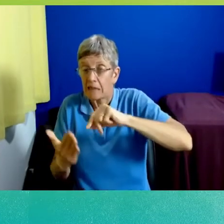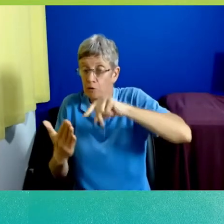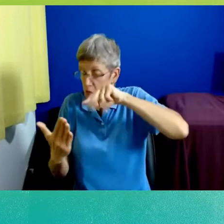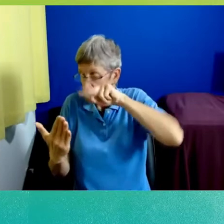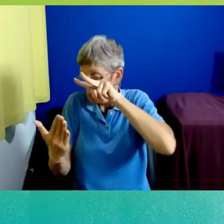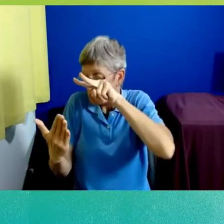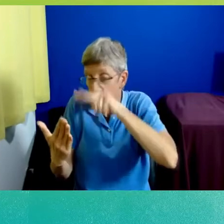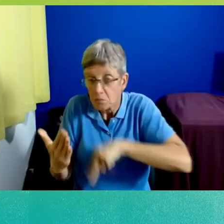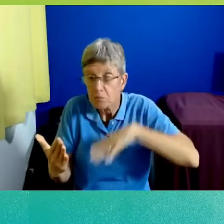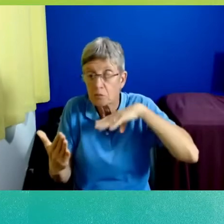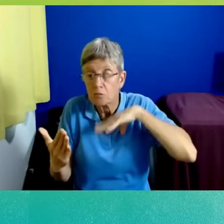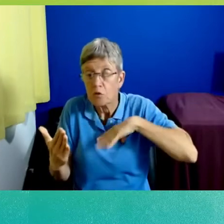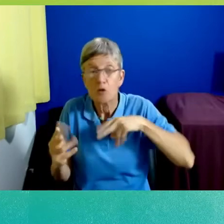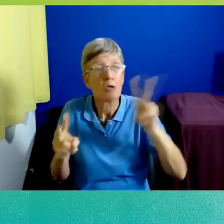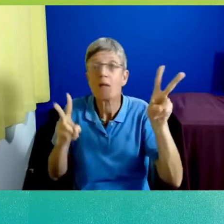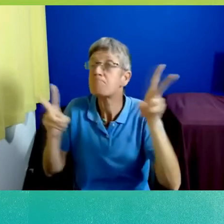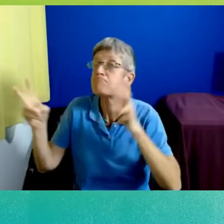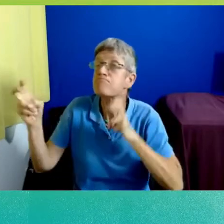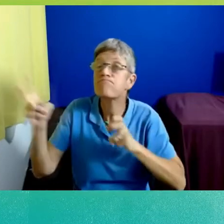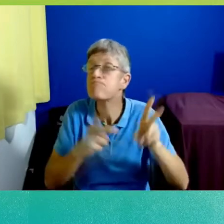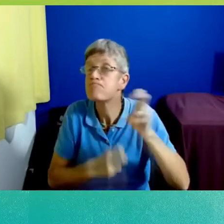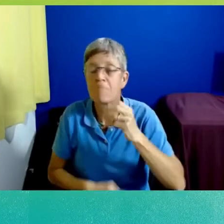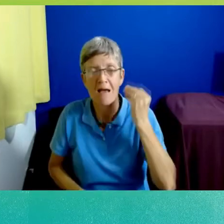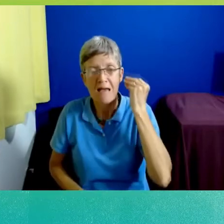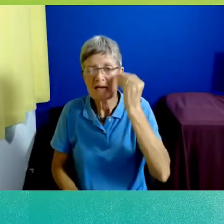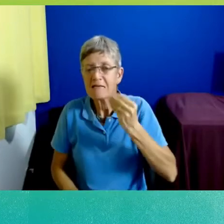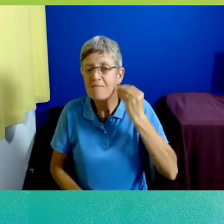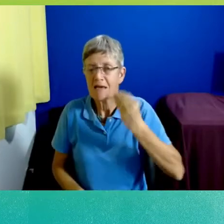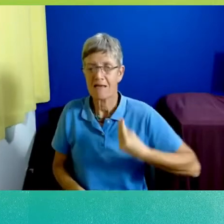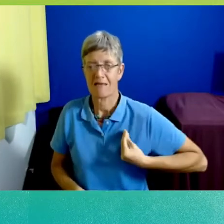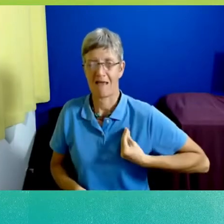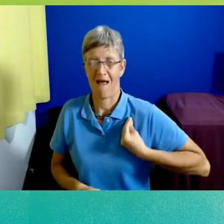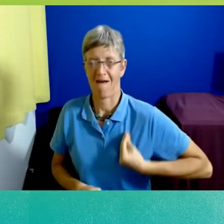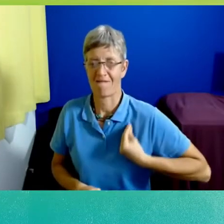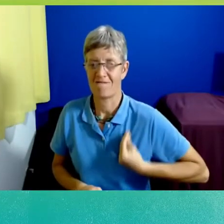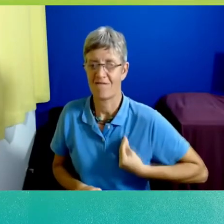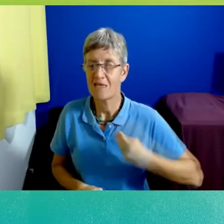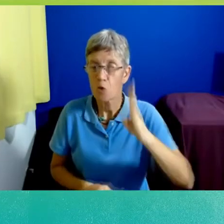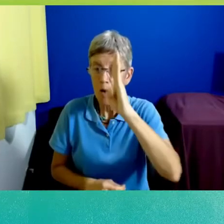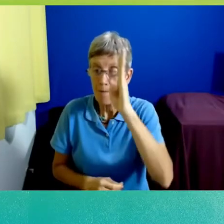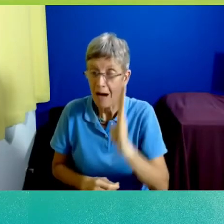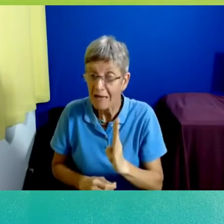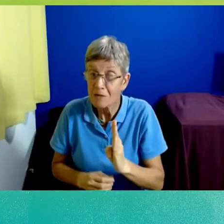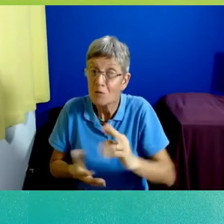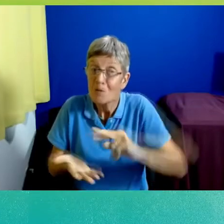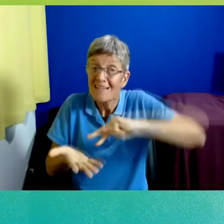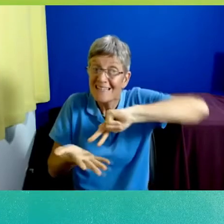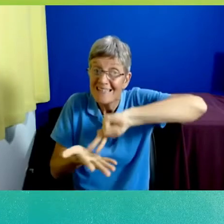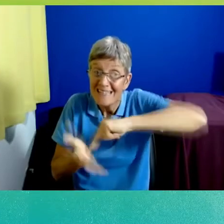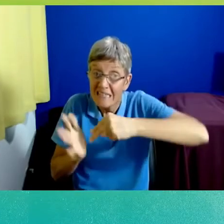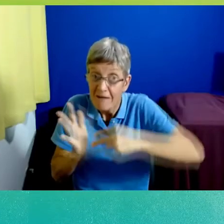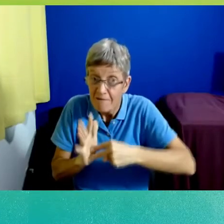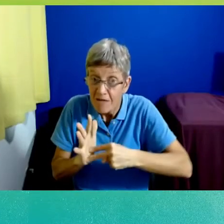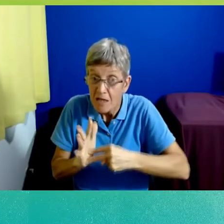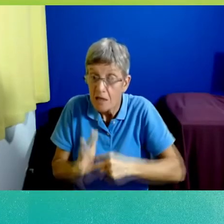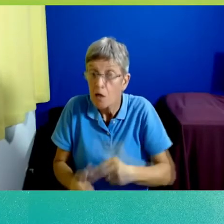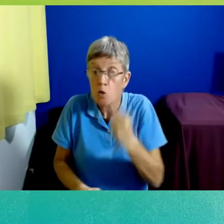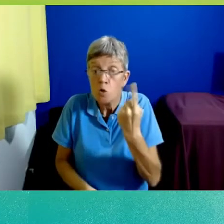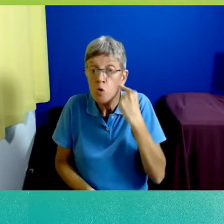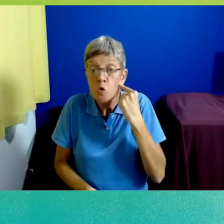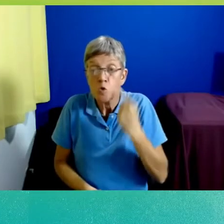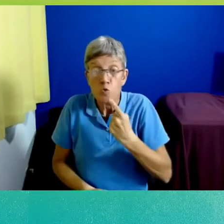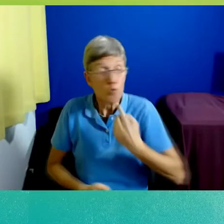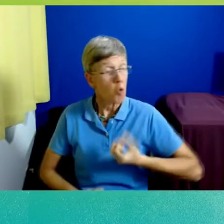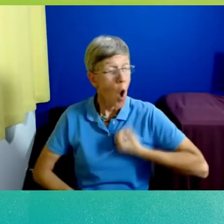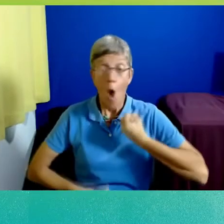também textos em portugueses, textos literários. E ele, por meio dessa experiência, dessa vivência como